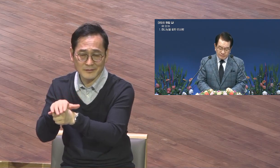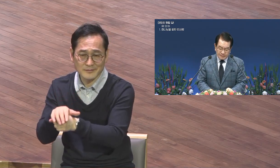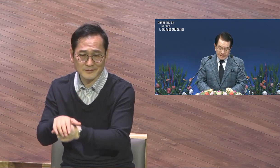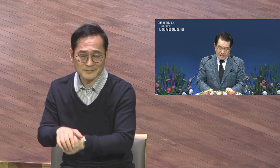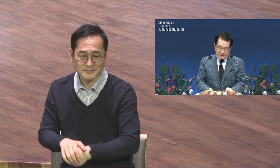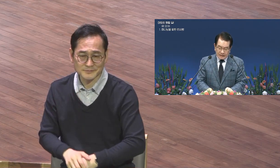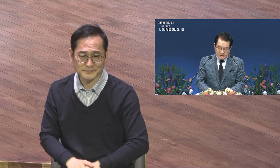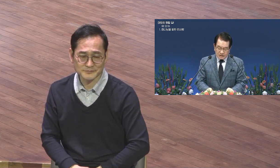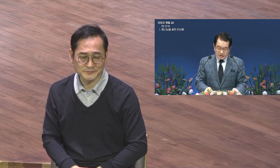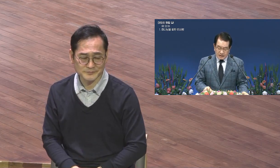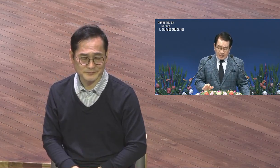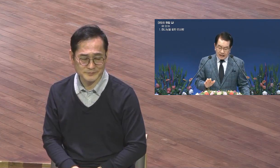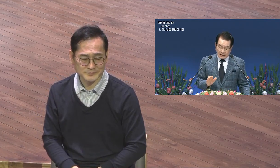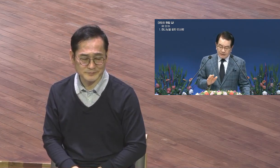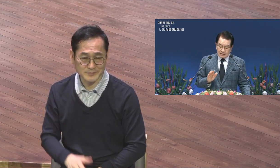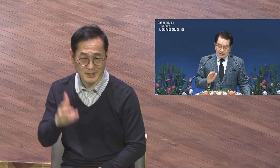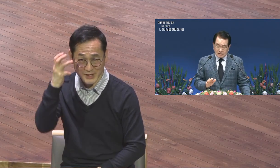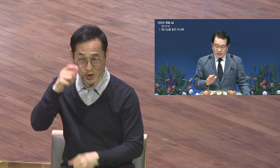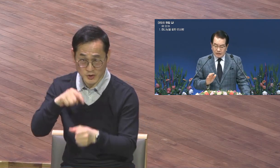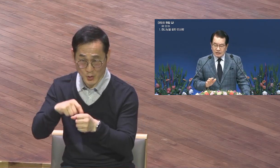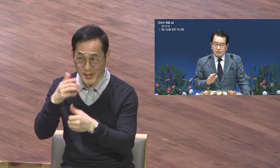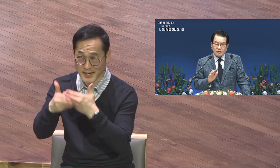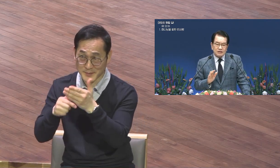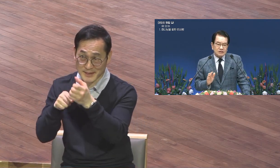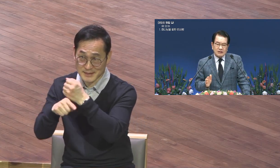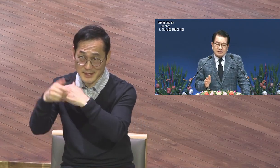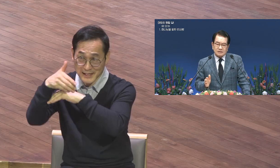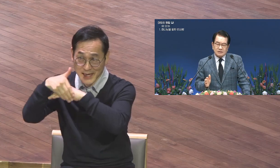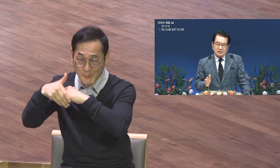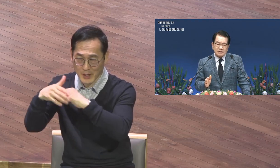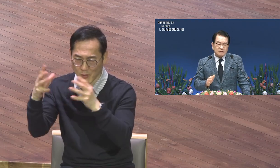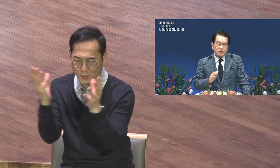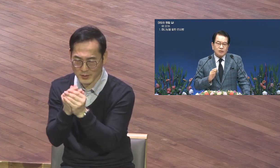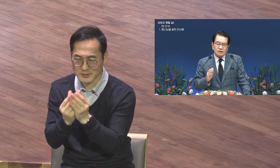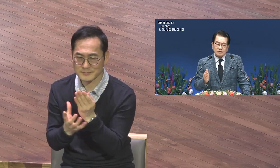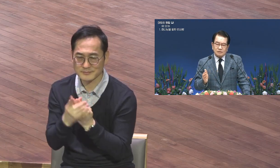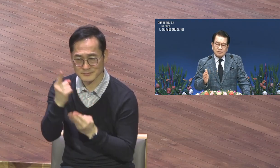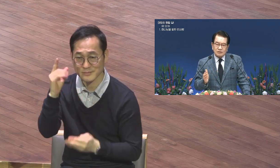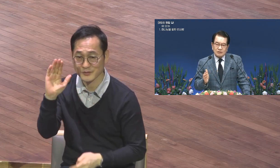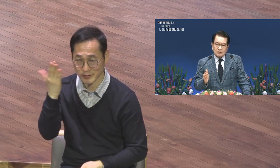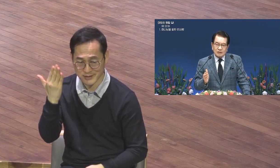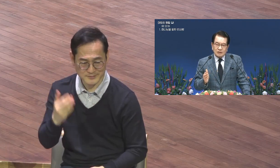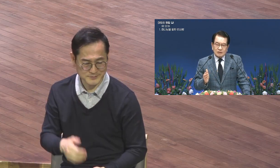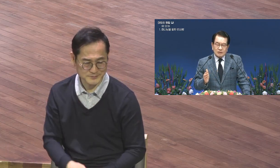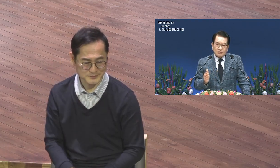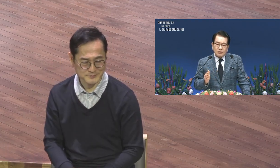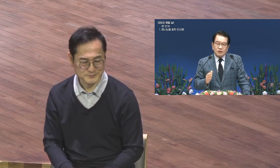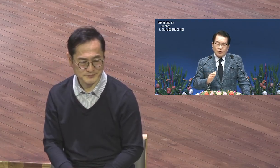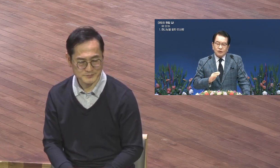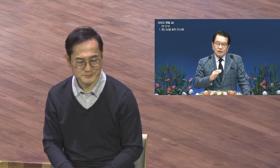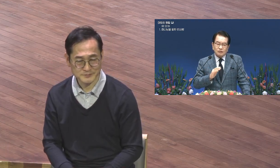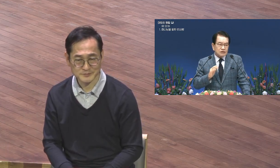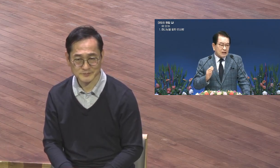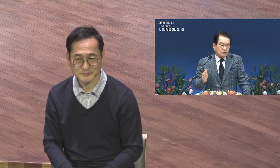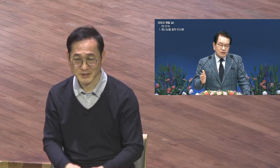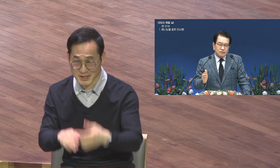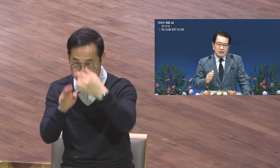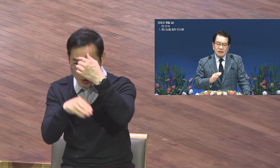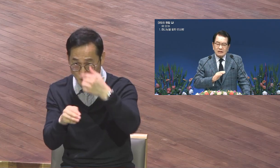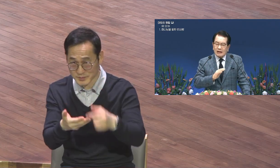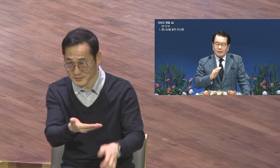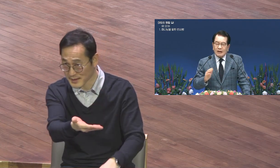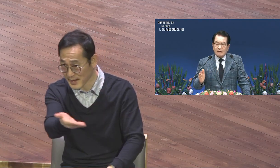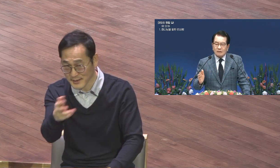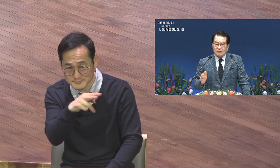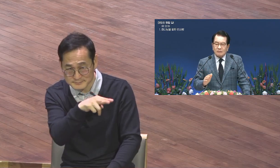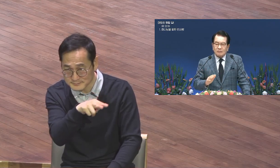영적으로요. 자연스럽게 하나님의 뜻과 계획이 원리시되어 있어요. 저는 보고 있어요. 우리 교인들, 우리 장로님들